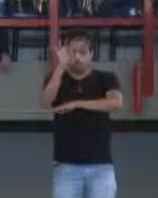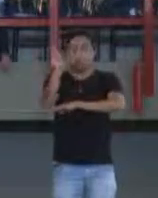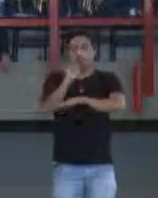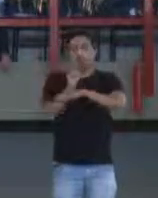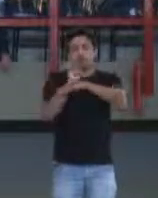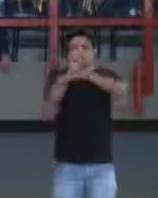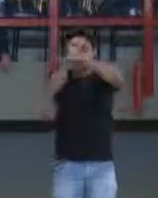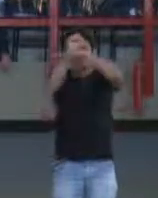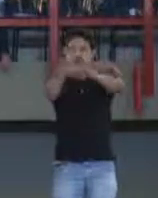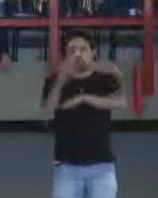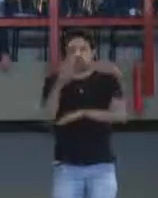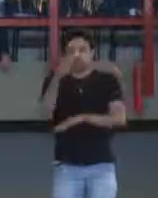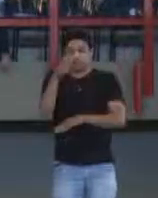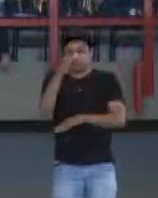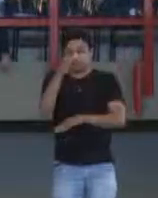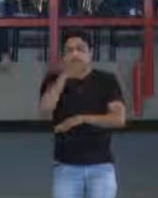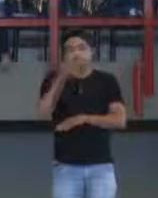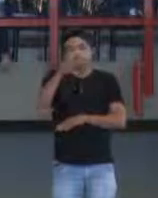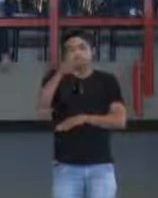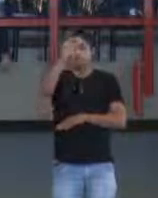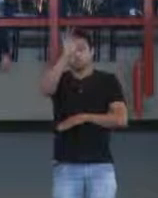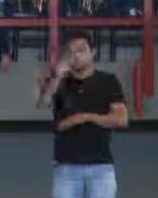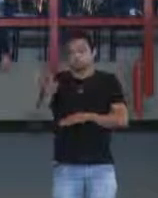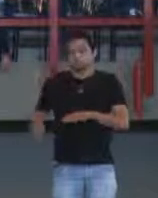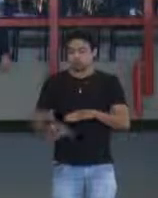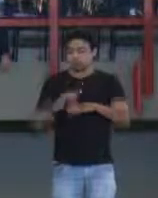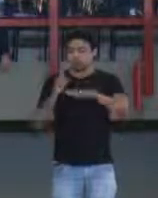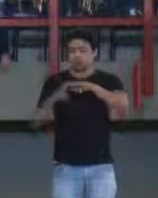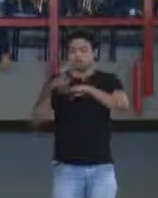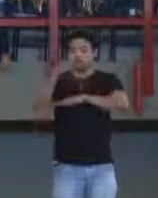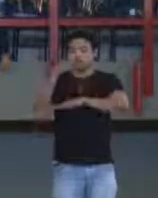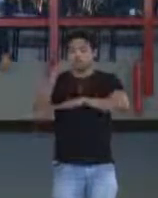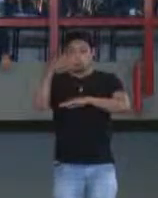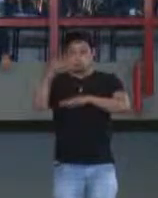veículos, 15%.